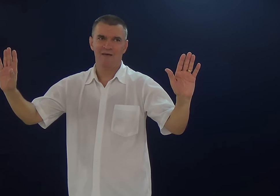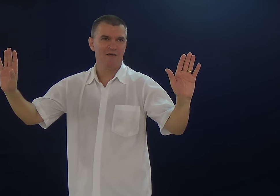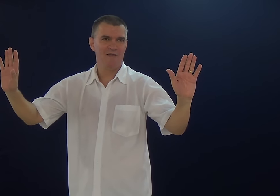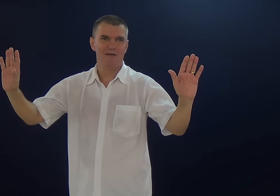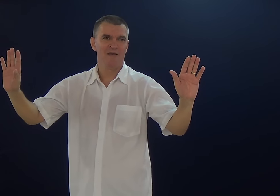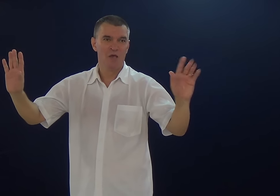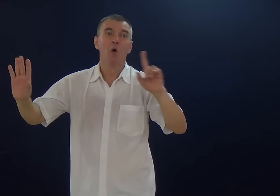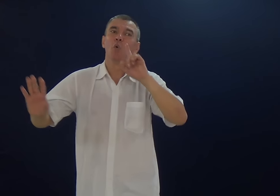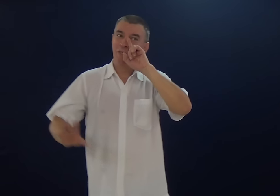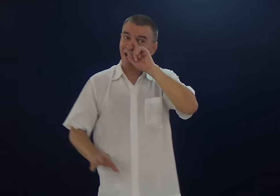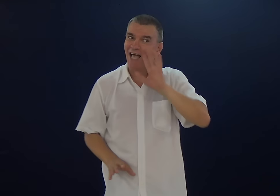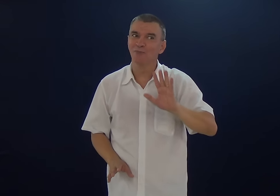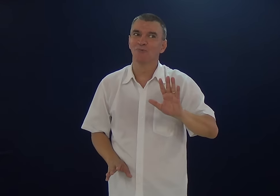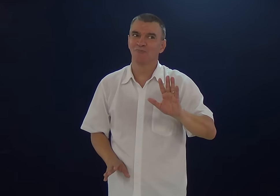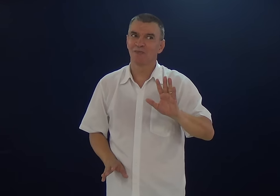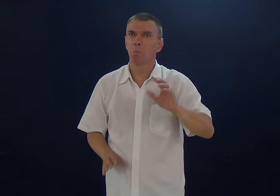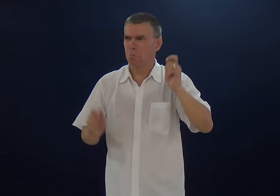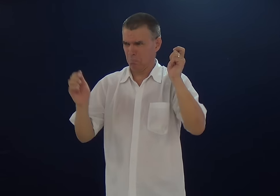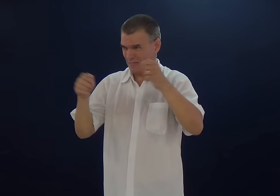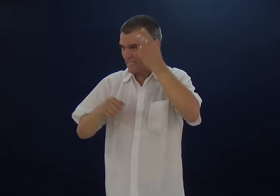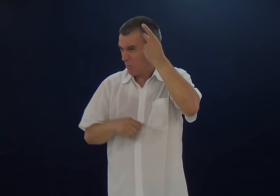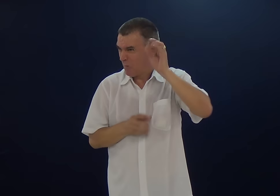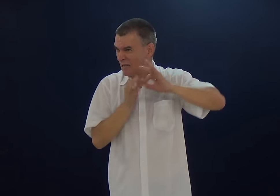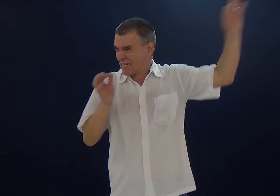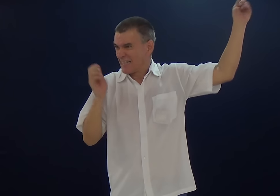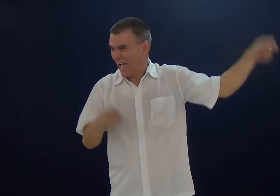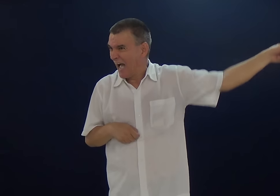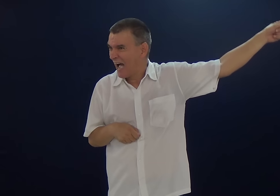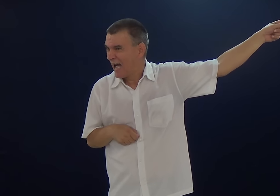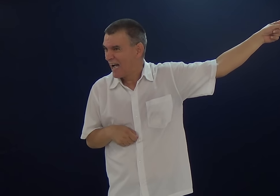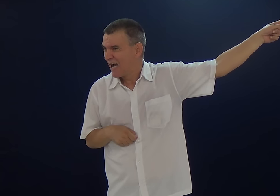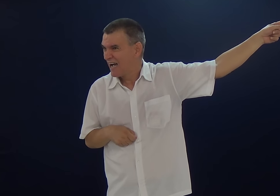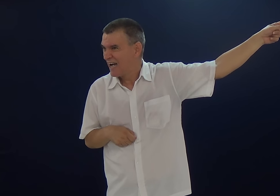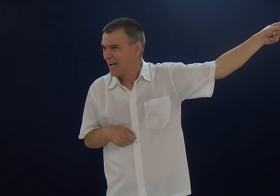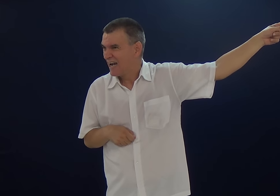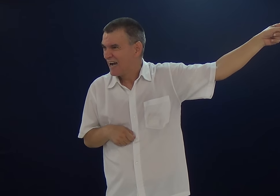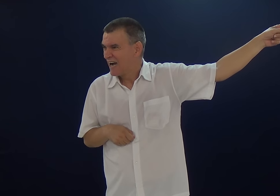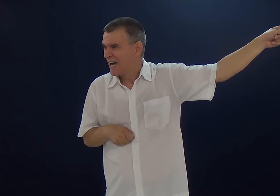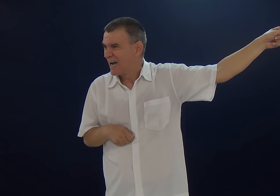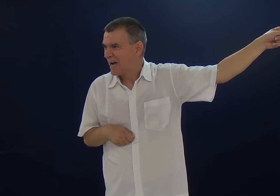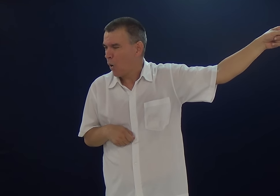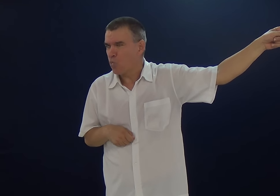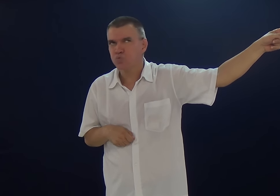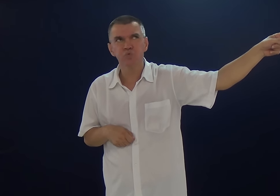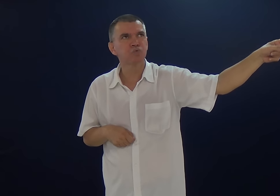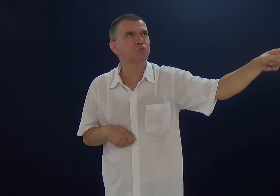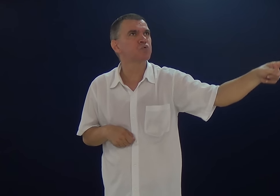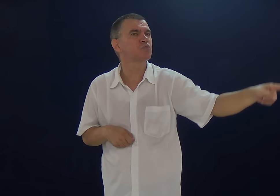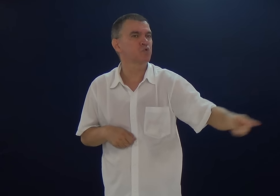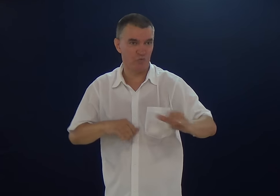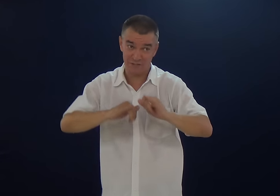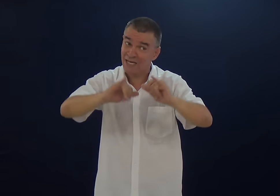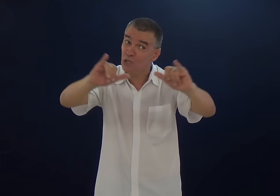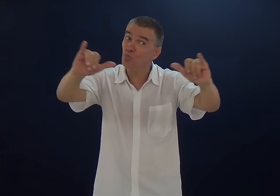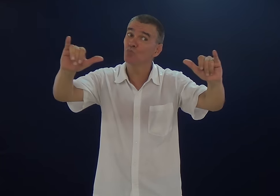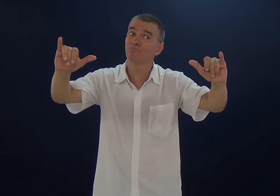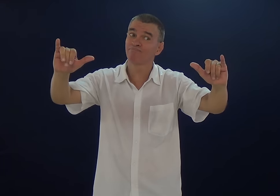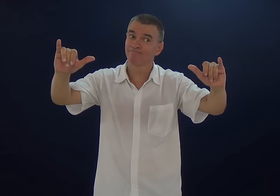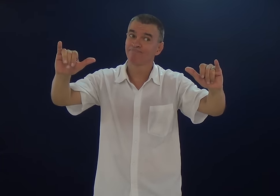que fofocam não gente não dá para ficar assim fazendo fofoca lá para outro Estado